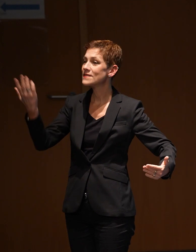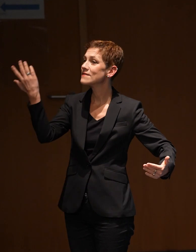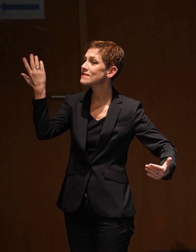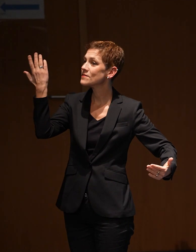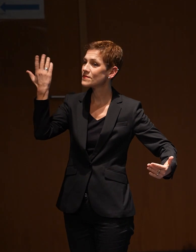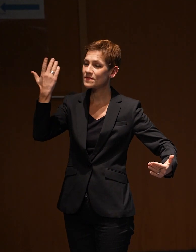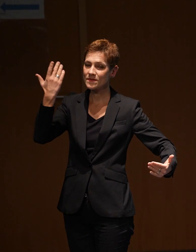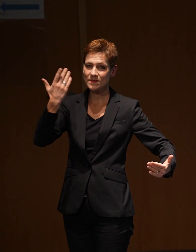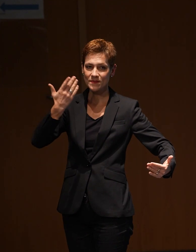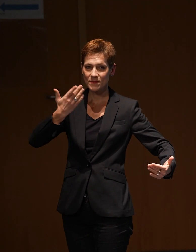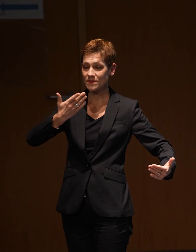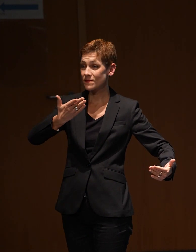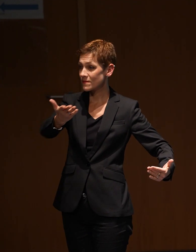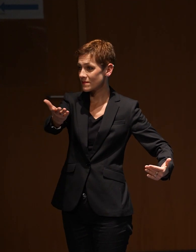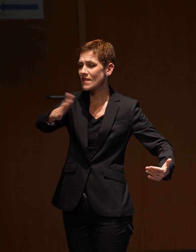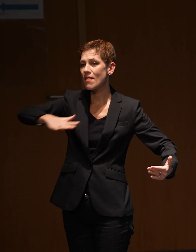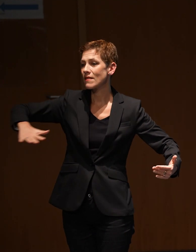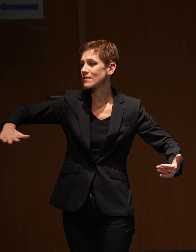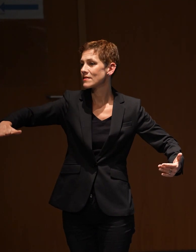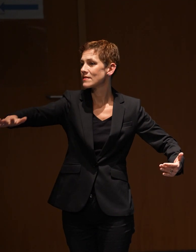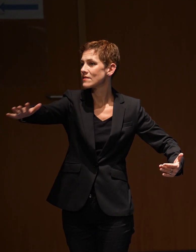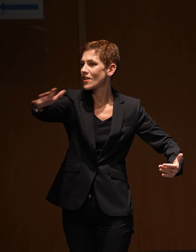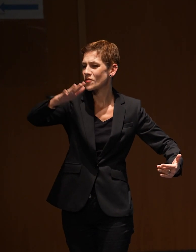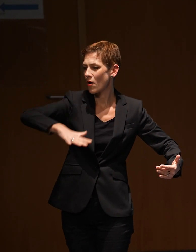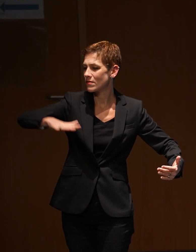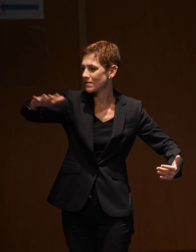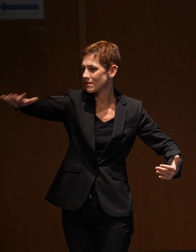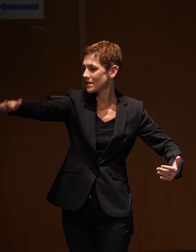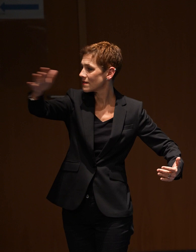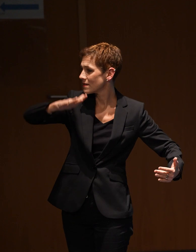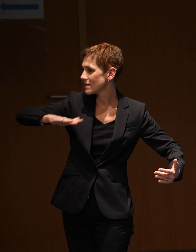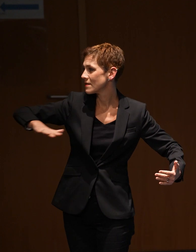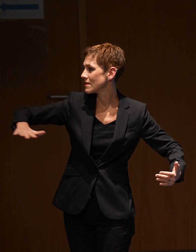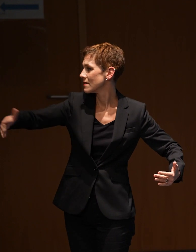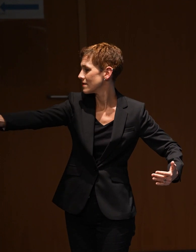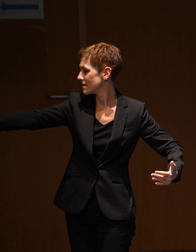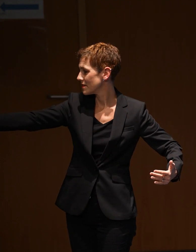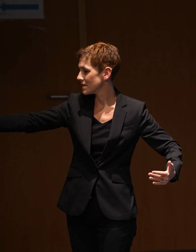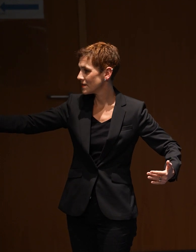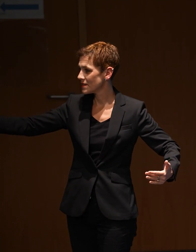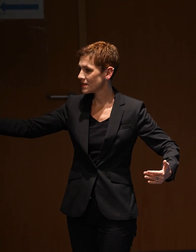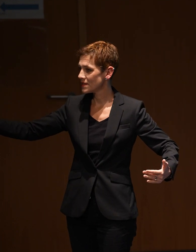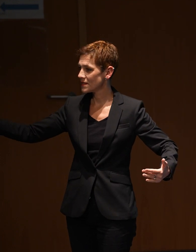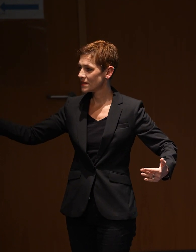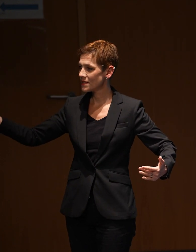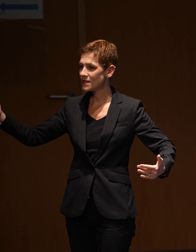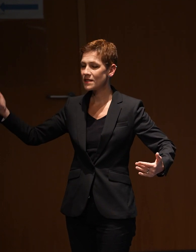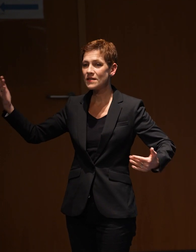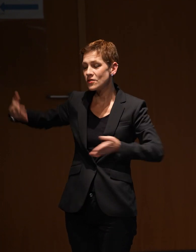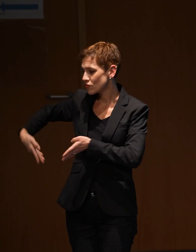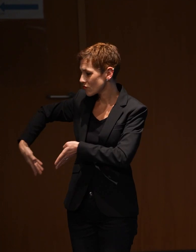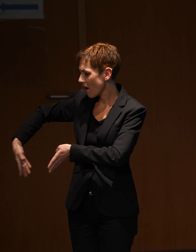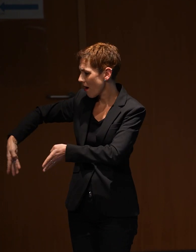Meine rechte Hand weist auf Landschaften von Kontinenten und eine gewöhnliche Landstraße.